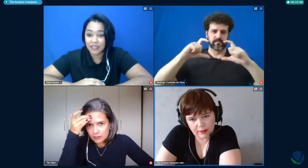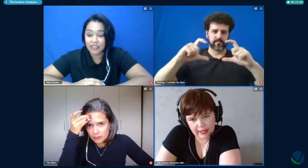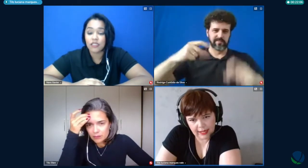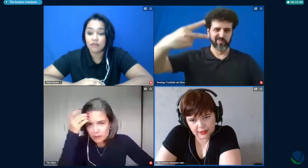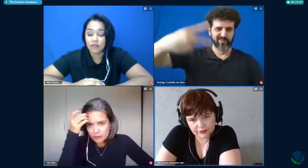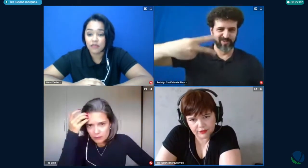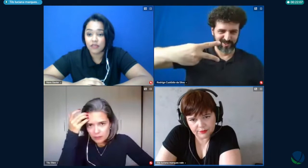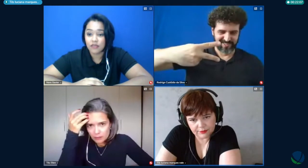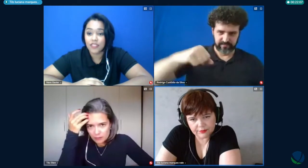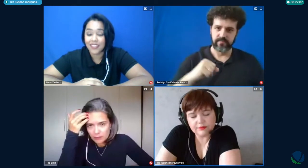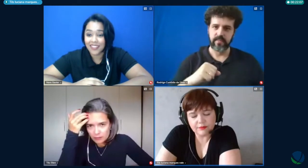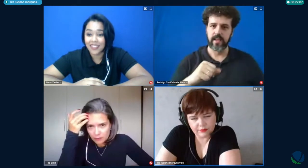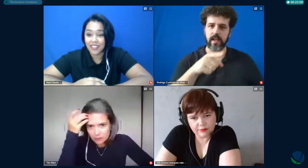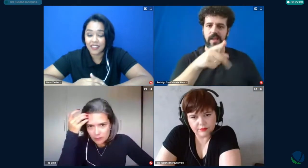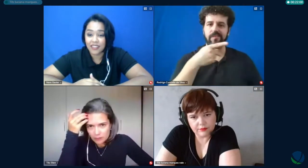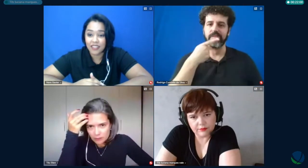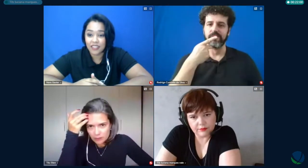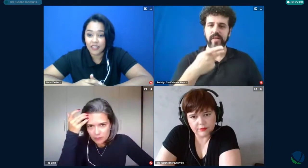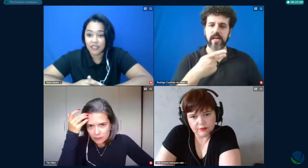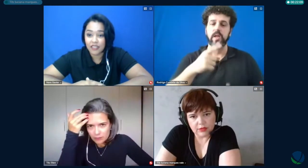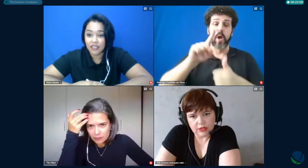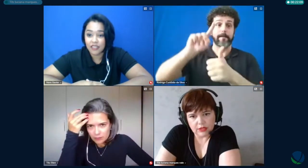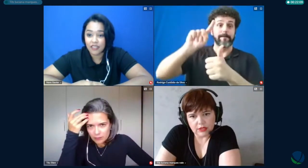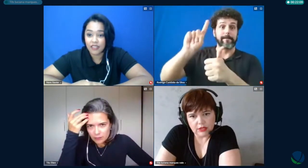no segundo parágrafo,